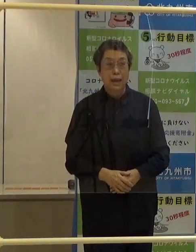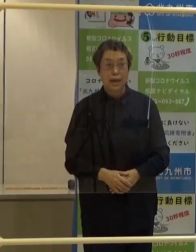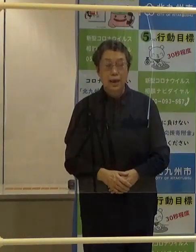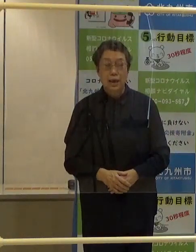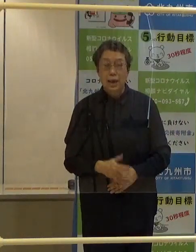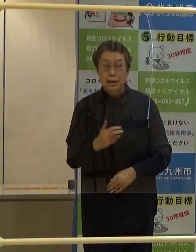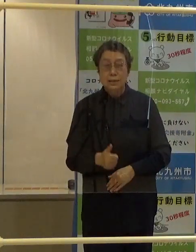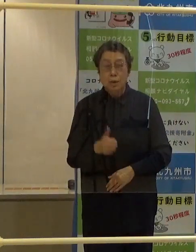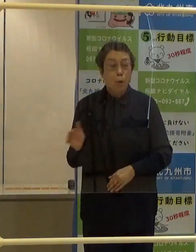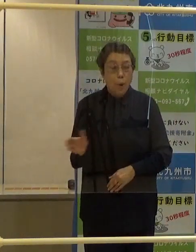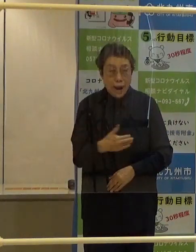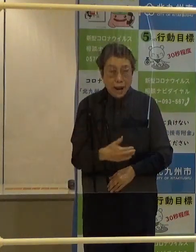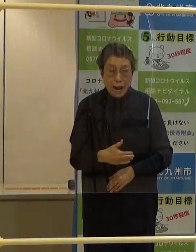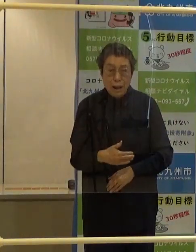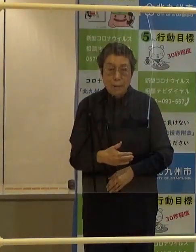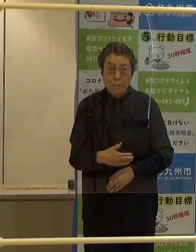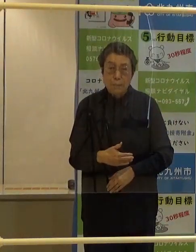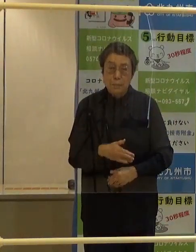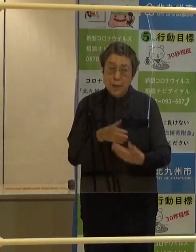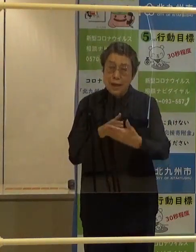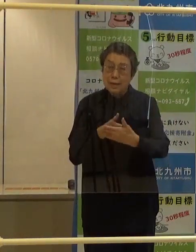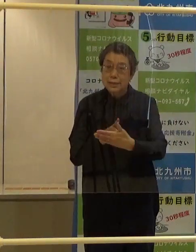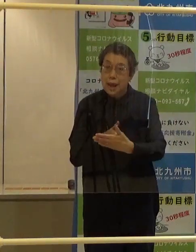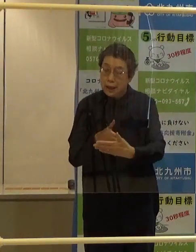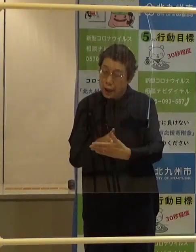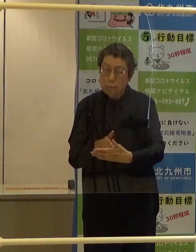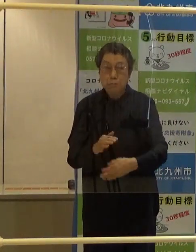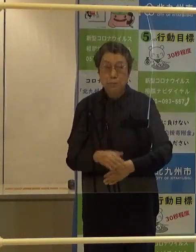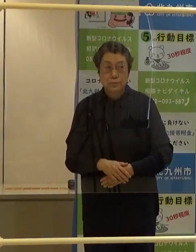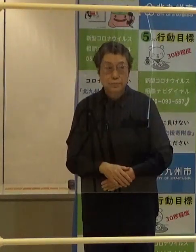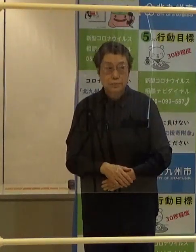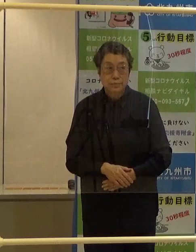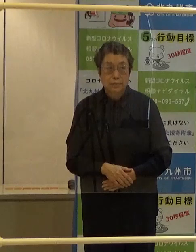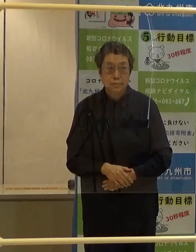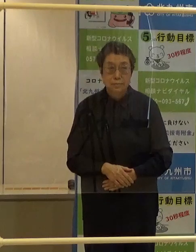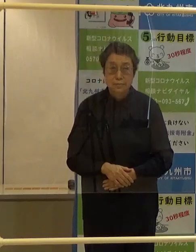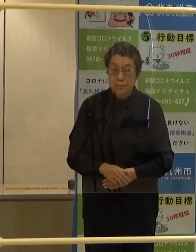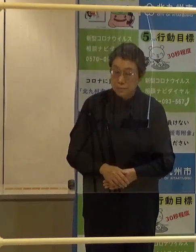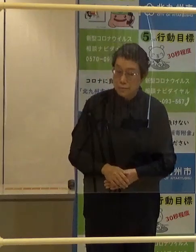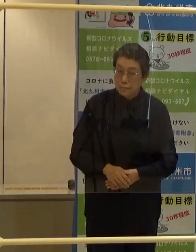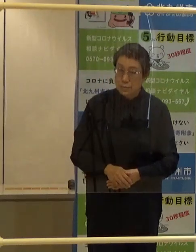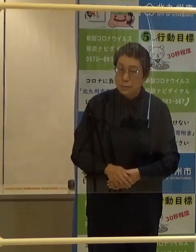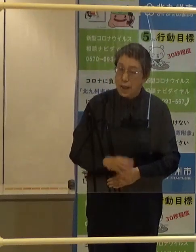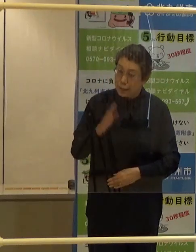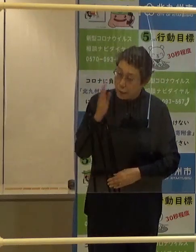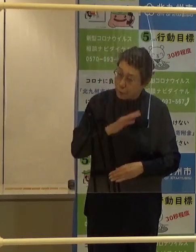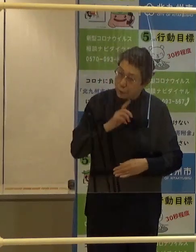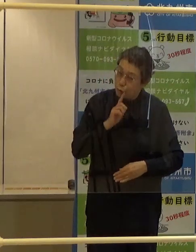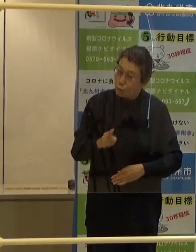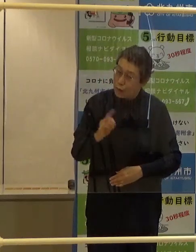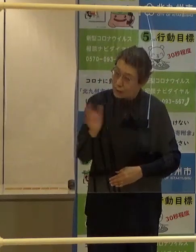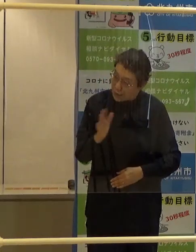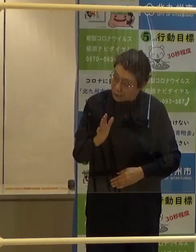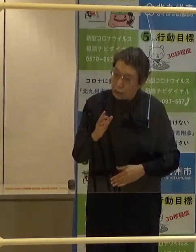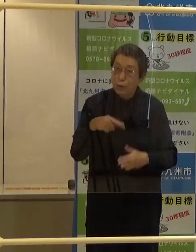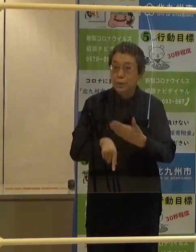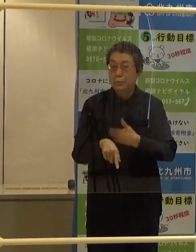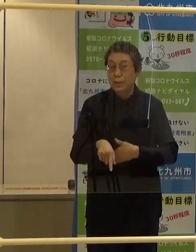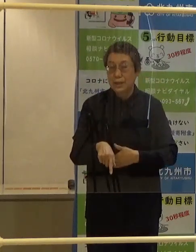制限をかけるといいますか、何か訴えるということはないという理解でよろしいでしょうか。